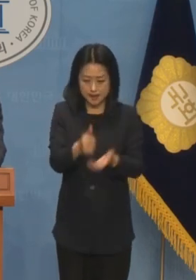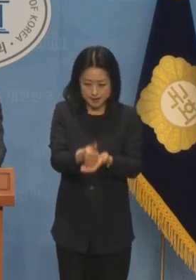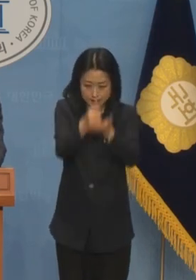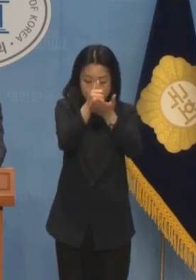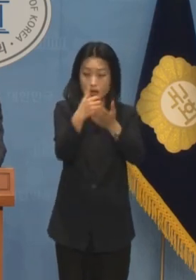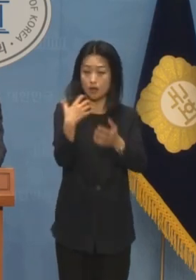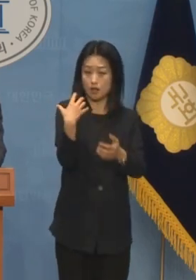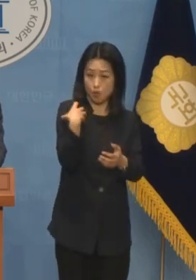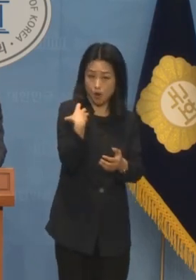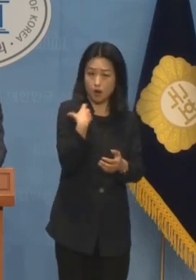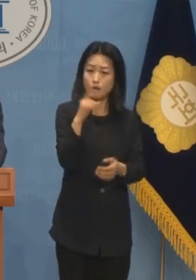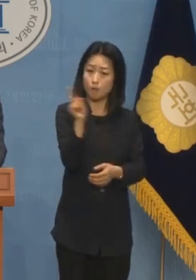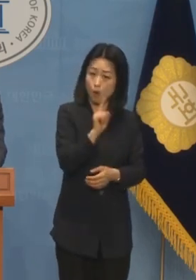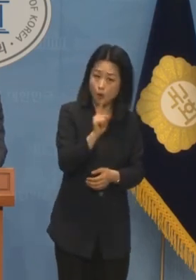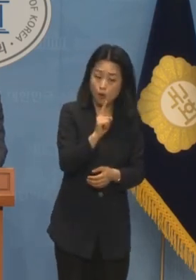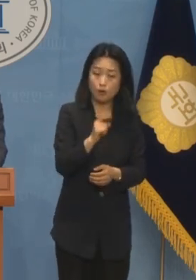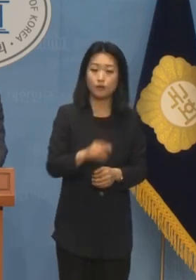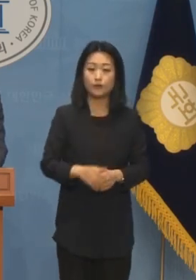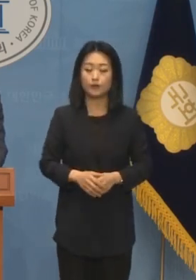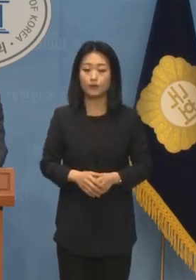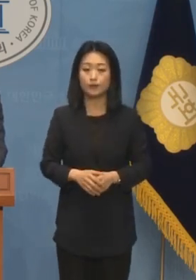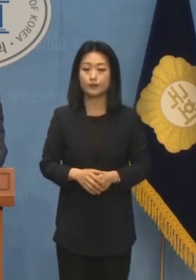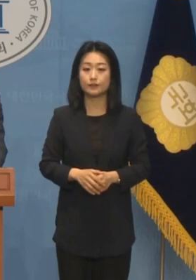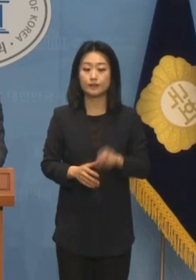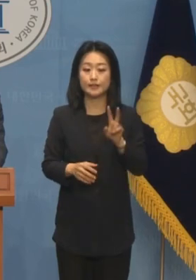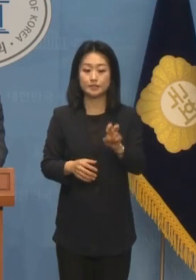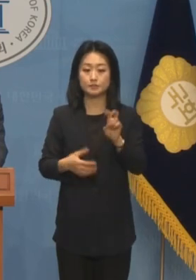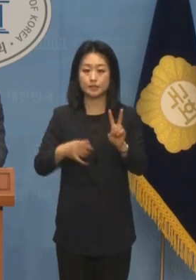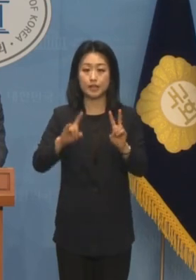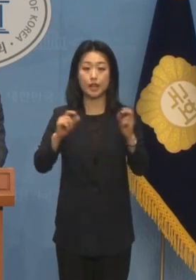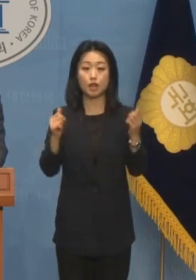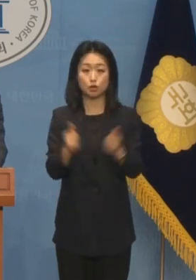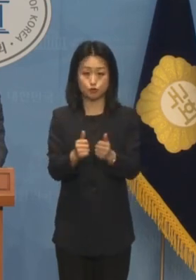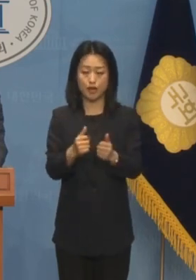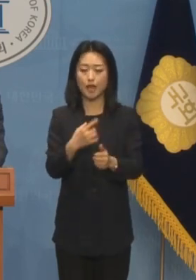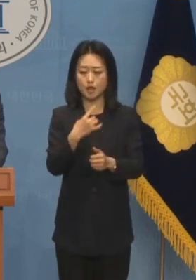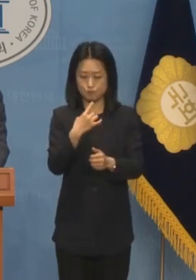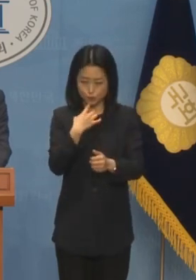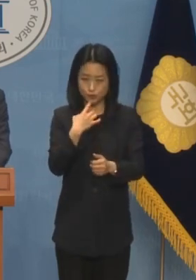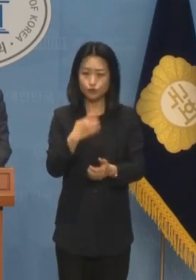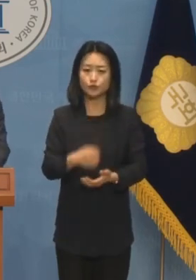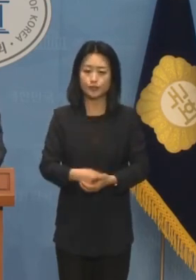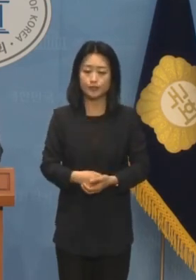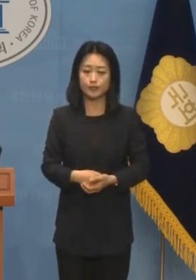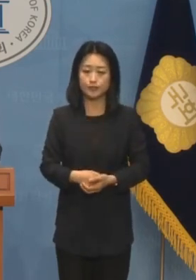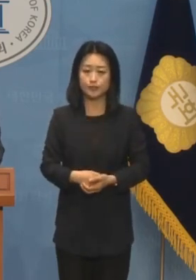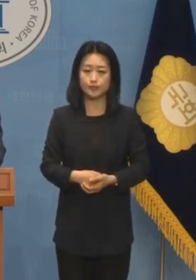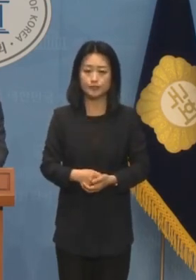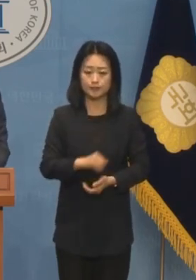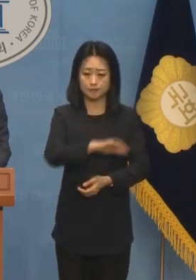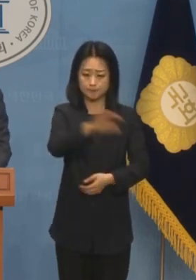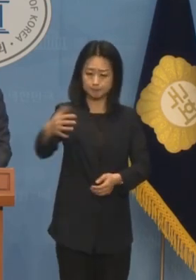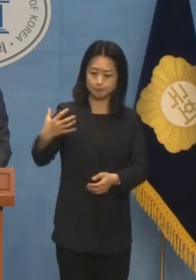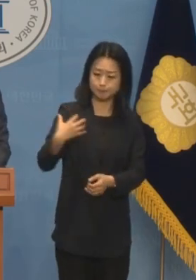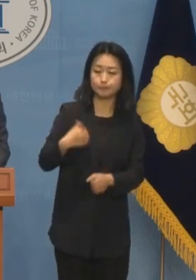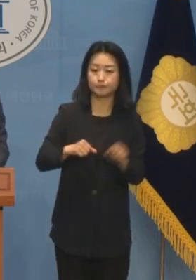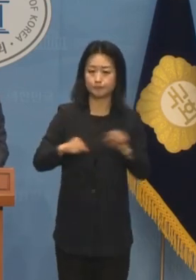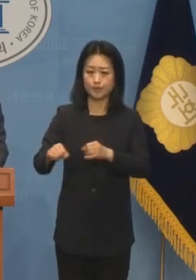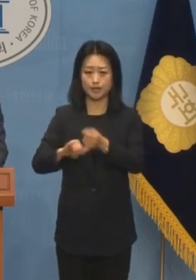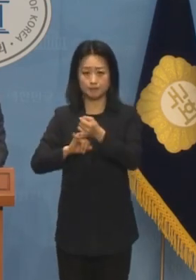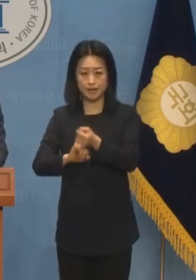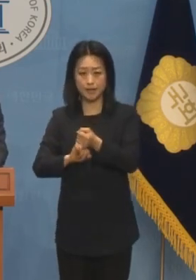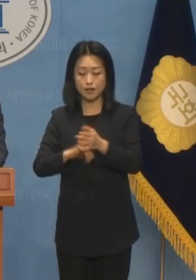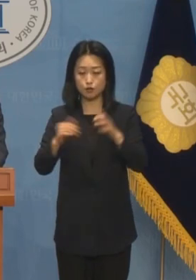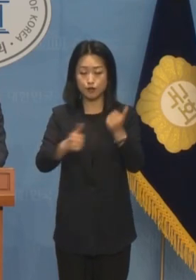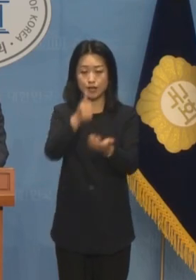역할을 할 수 있는 것은 이제 제 21회 국회뿐입니다 하루라도 더 빨리 국회